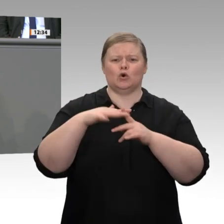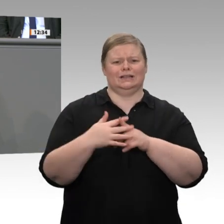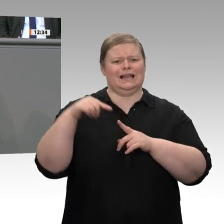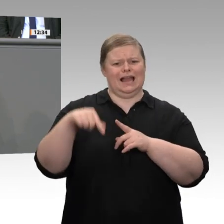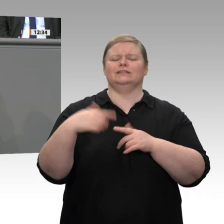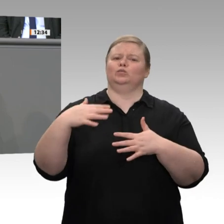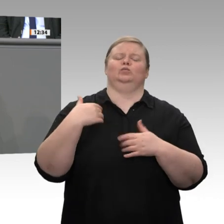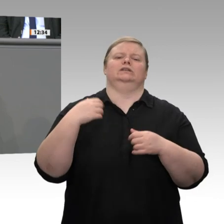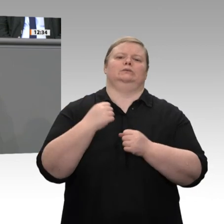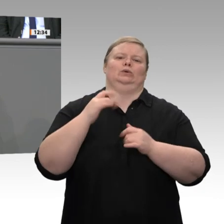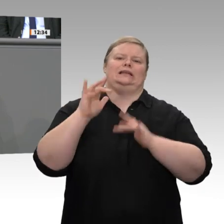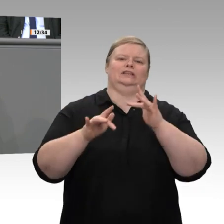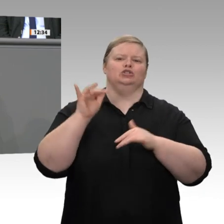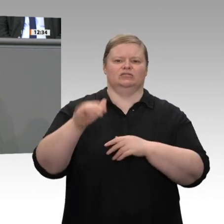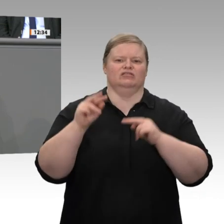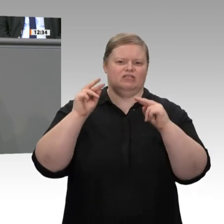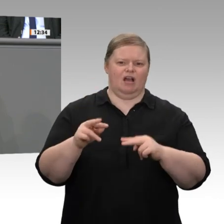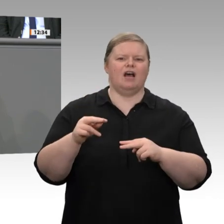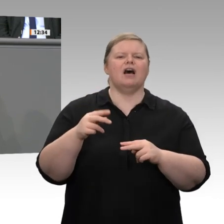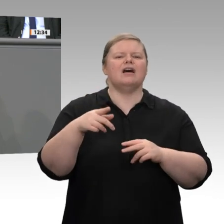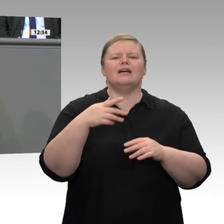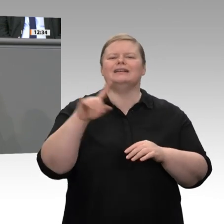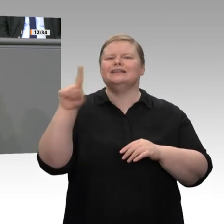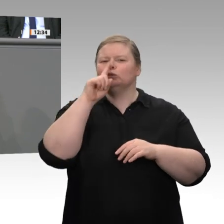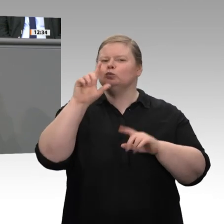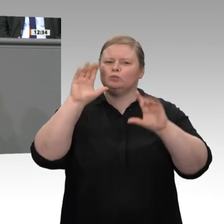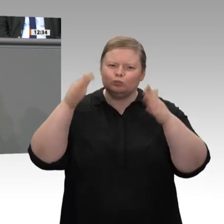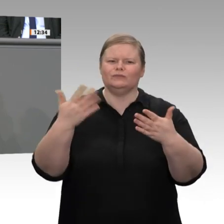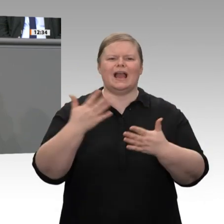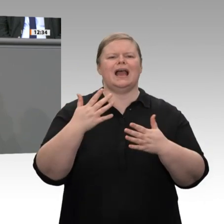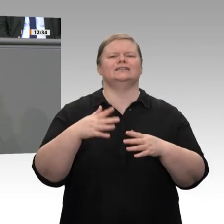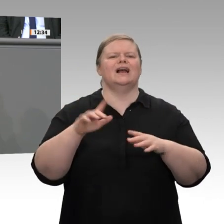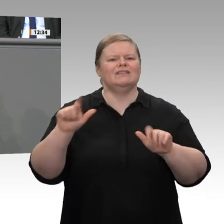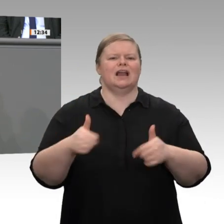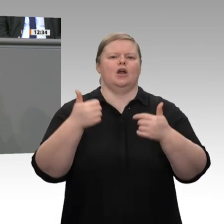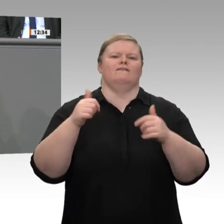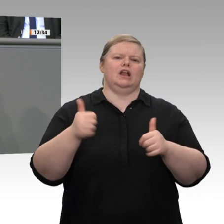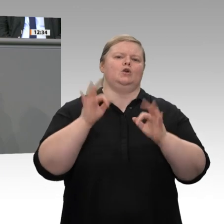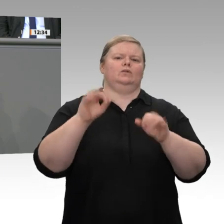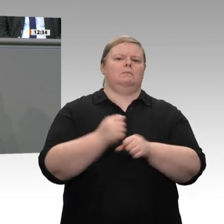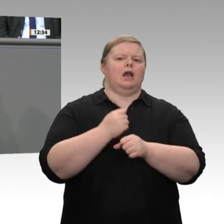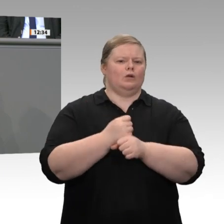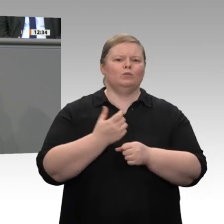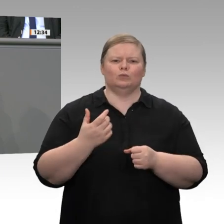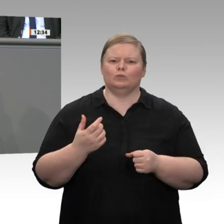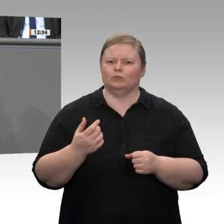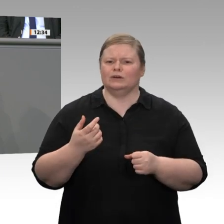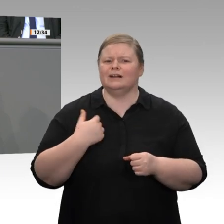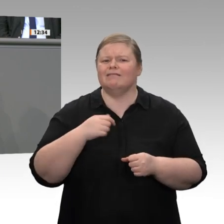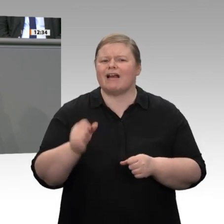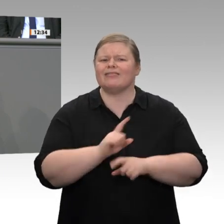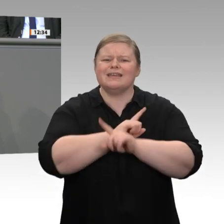wir Verpflichtung haben. Es geht darum, dass wir ganz klar machen müssen, diese Menschen können wir nicht noch